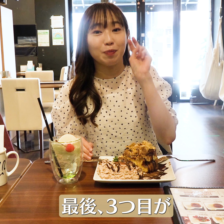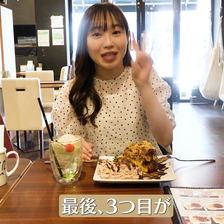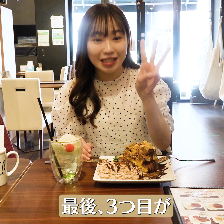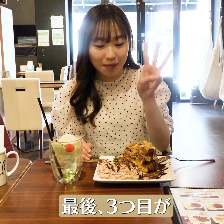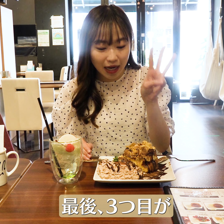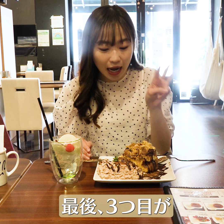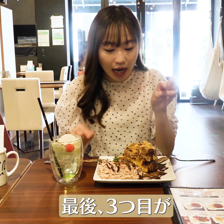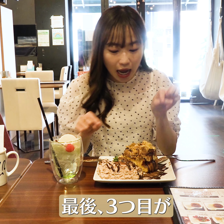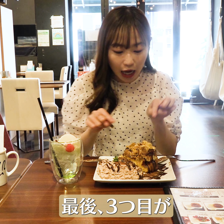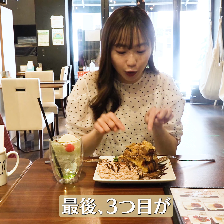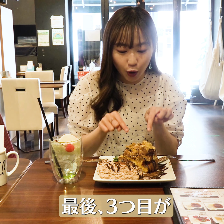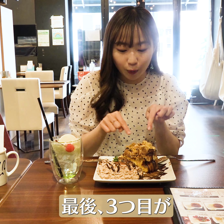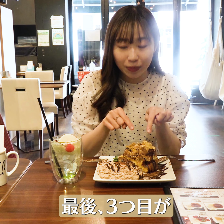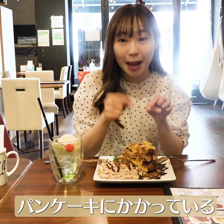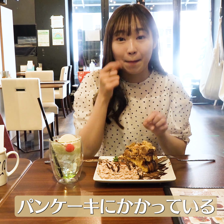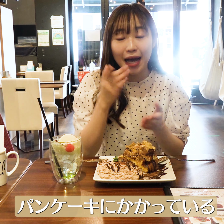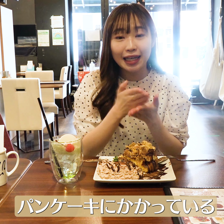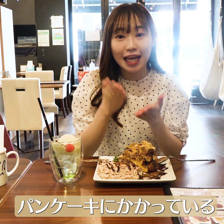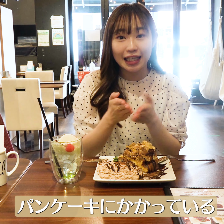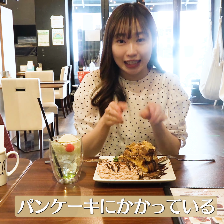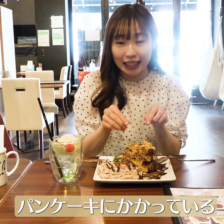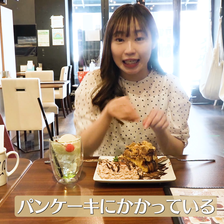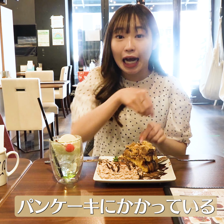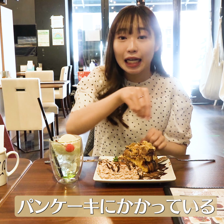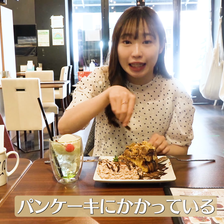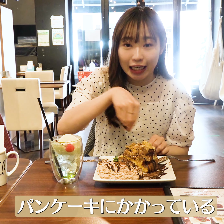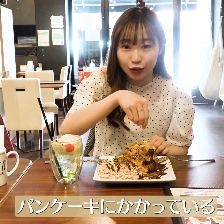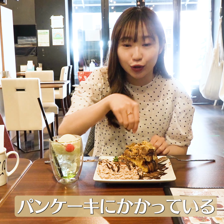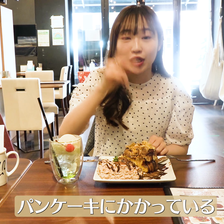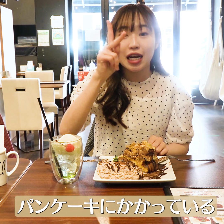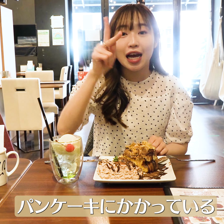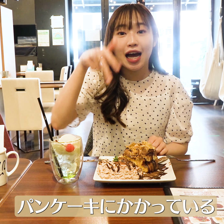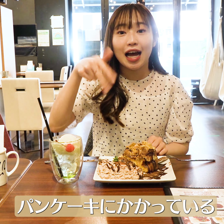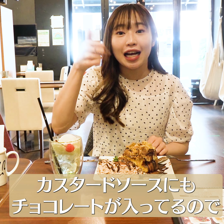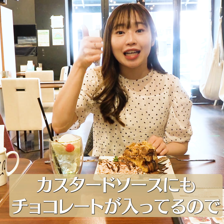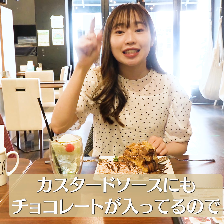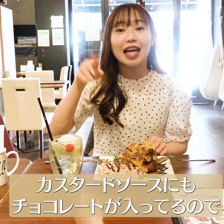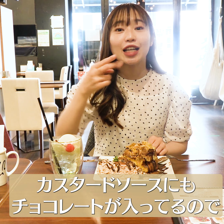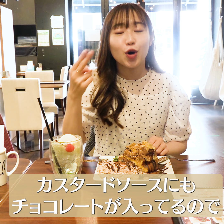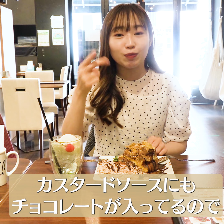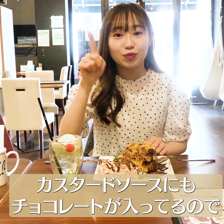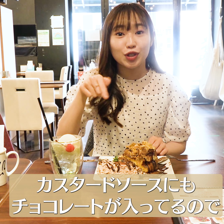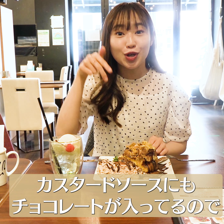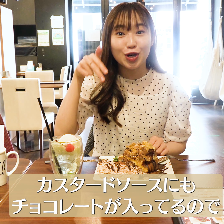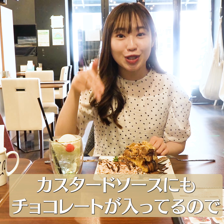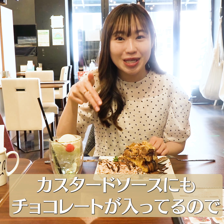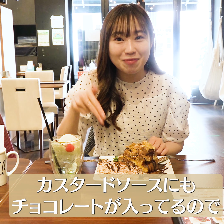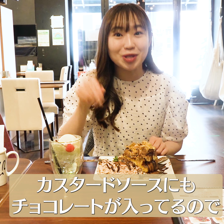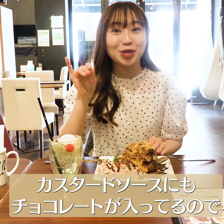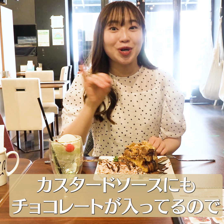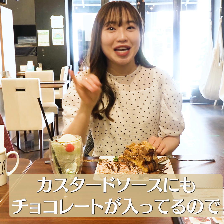三つ目があのパンケーキにかかっているカスタードソースにもチョコレート